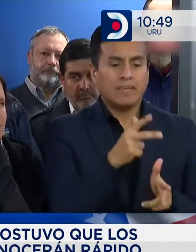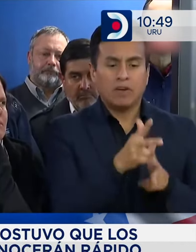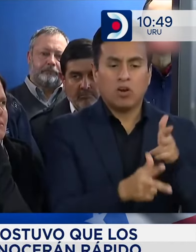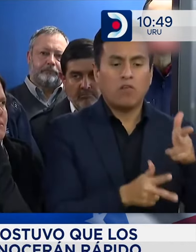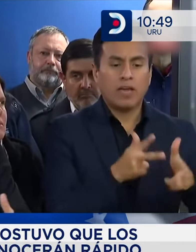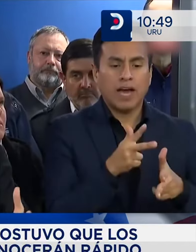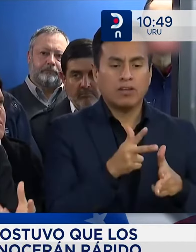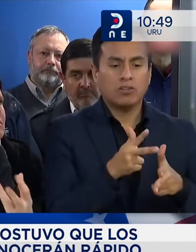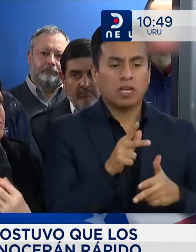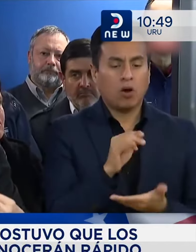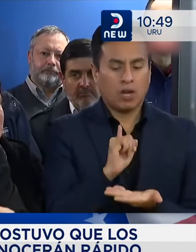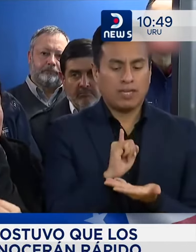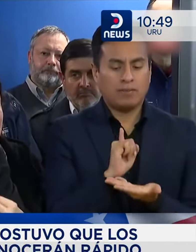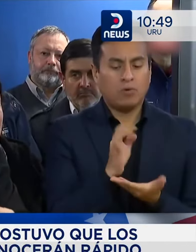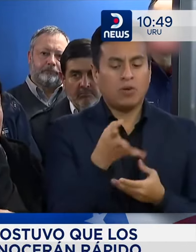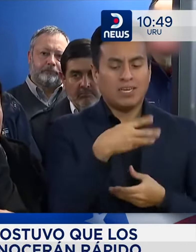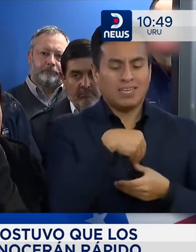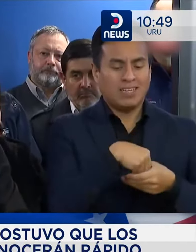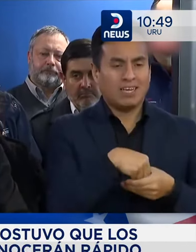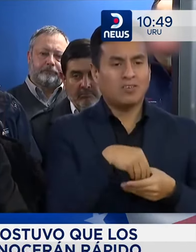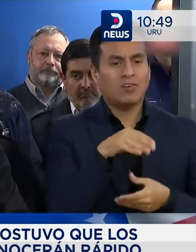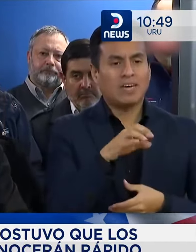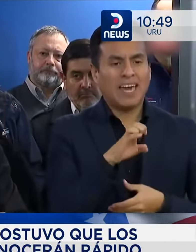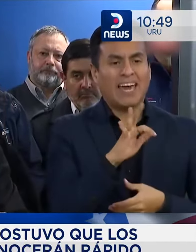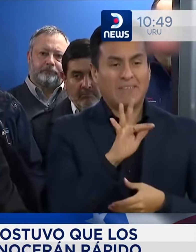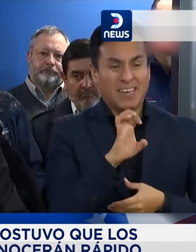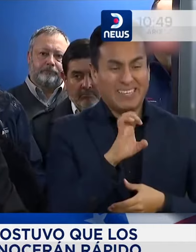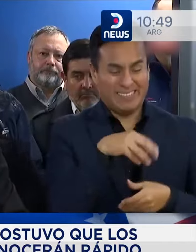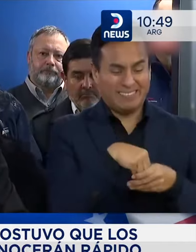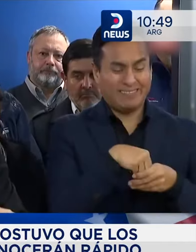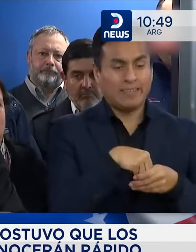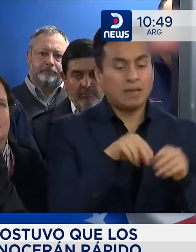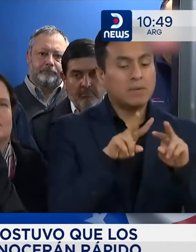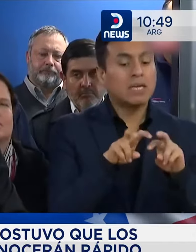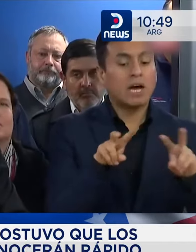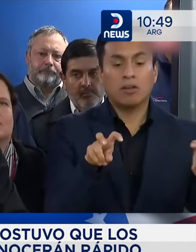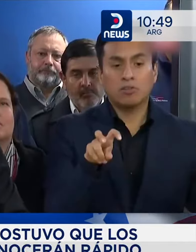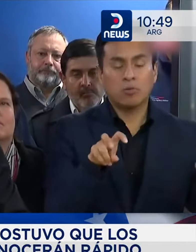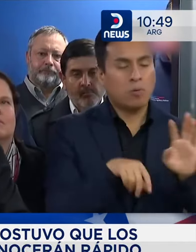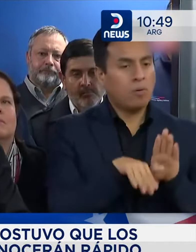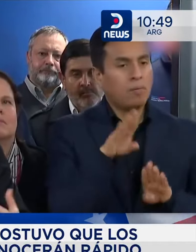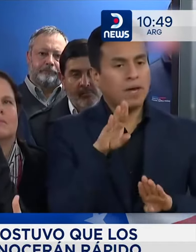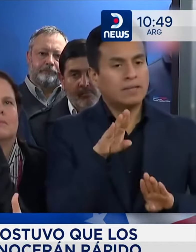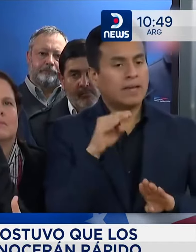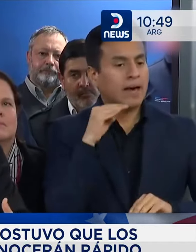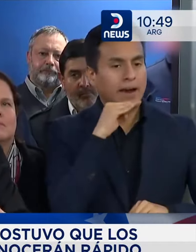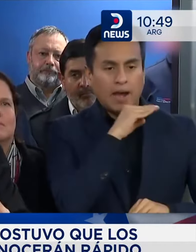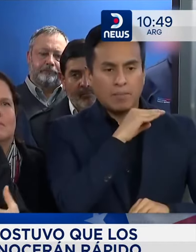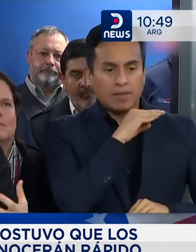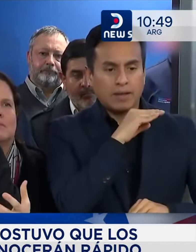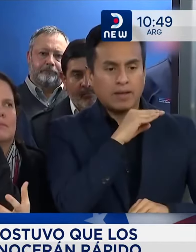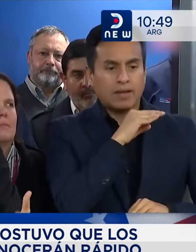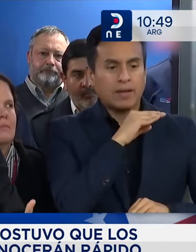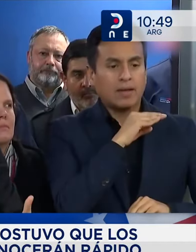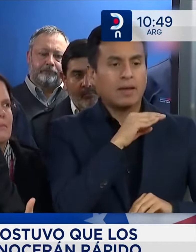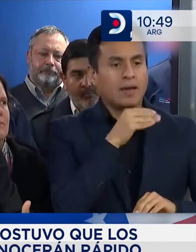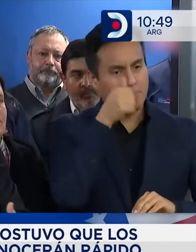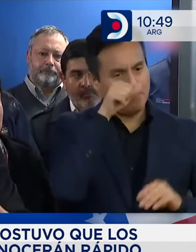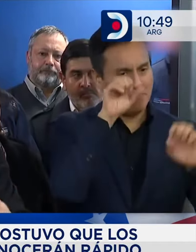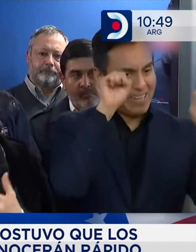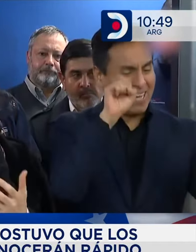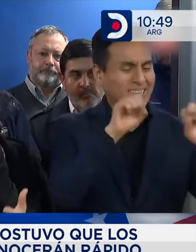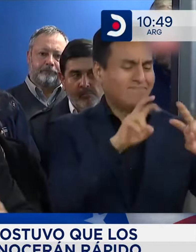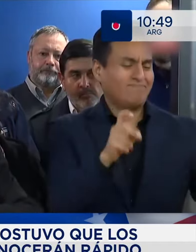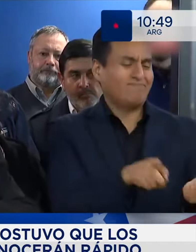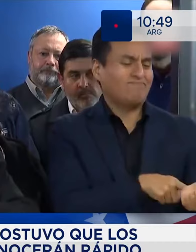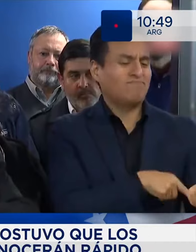ferroviarios que es un organismo interno DF esa investigación es mucho más digamos rápida que la investigación penal